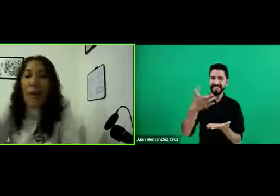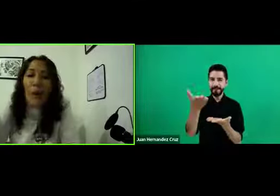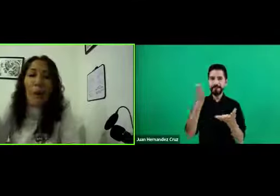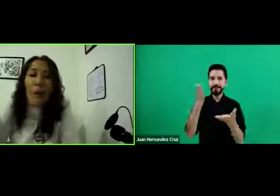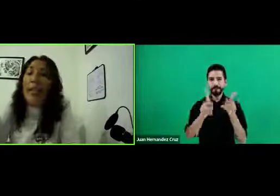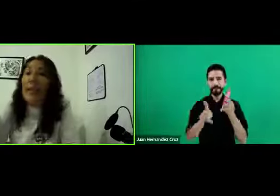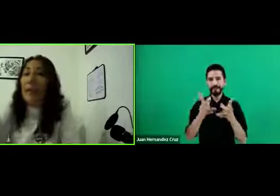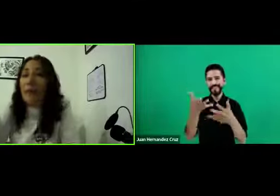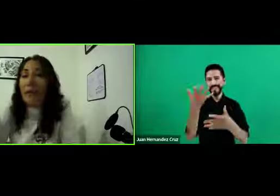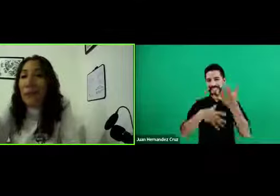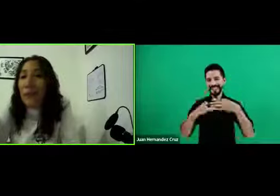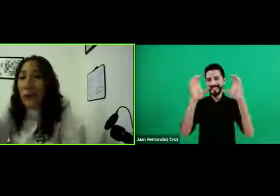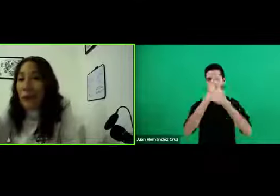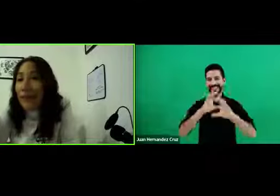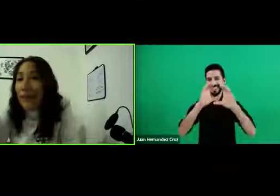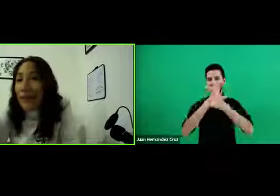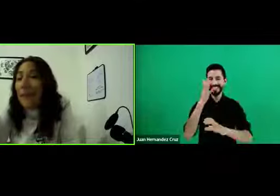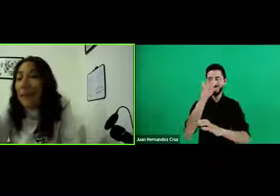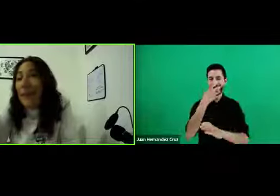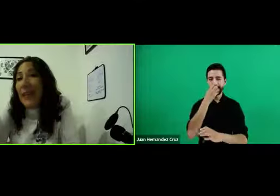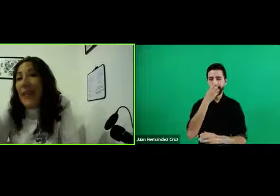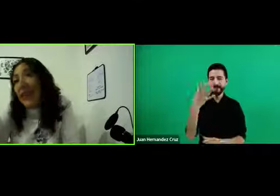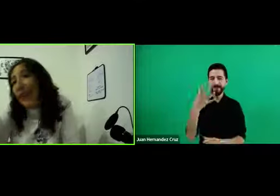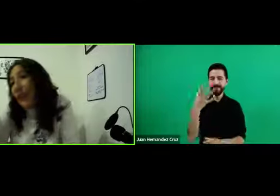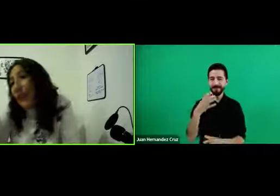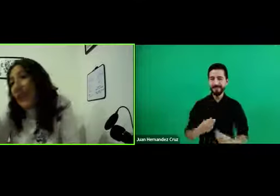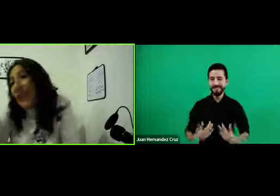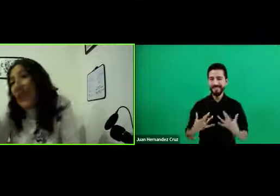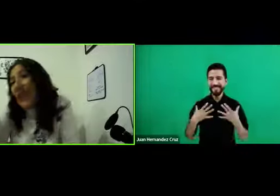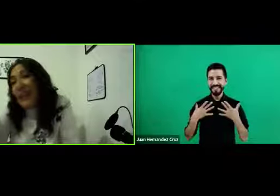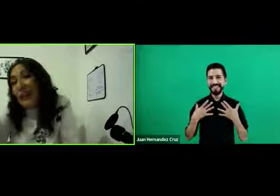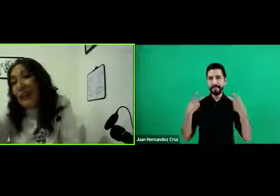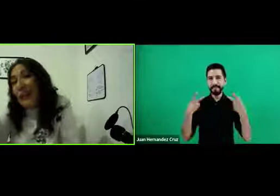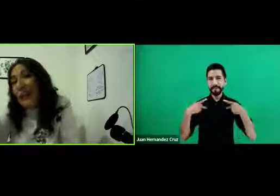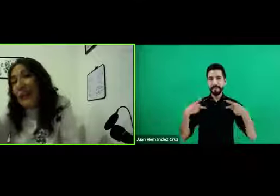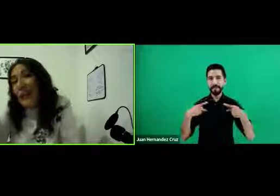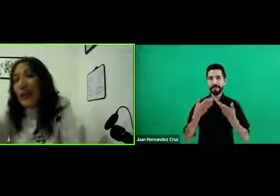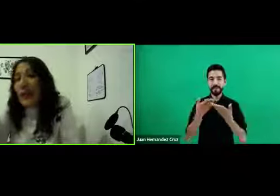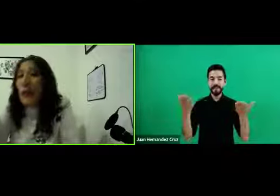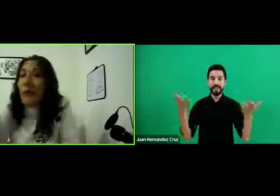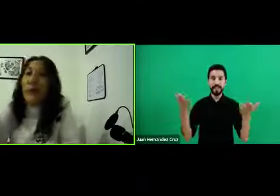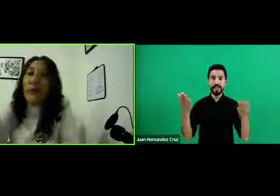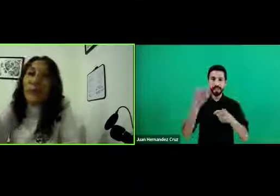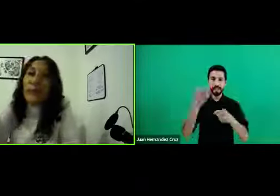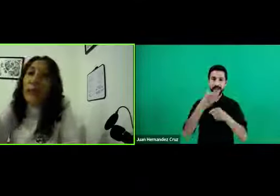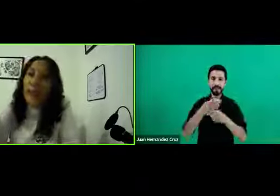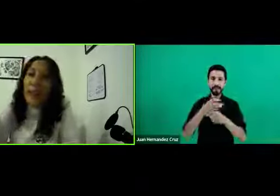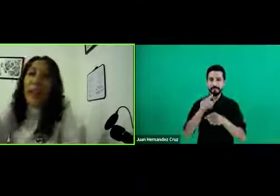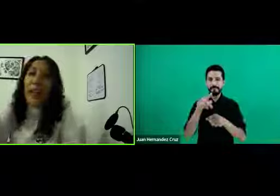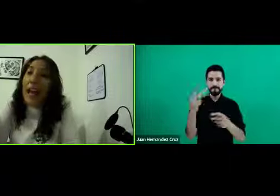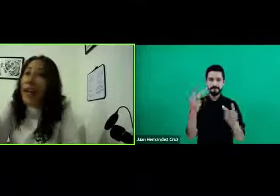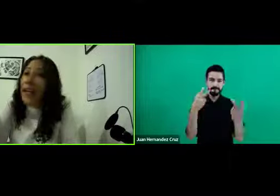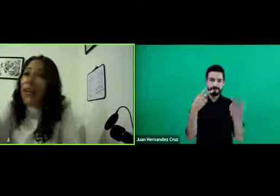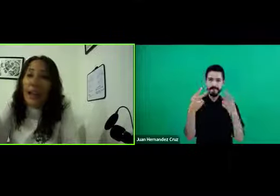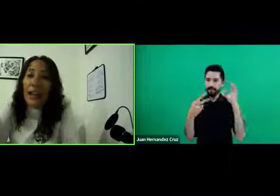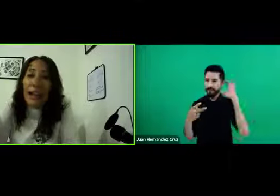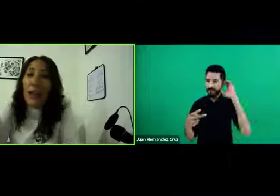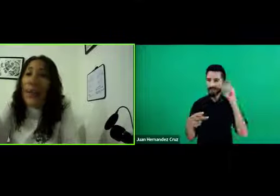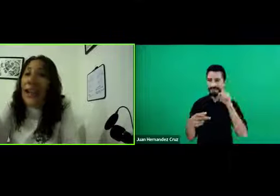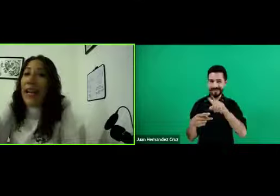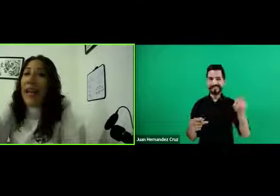fue algo increíblemente emocionante. A las personas que nos están escuchando, bueno, pues ya saben,